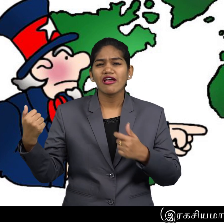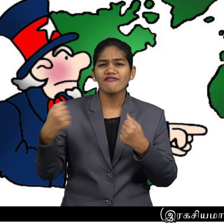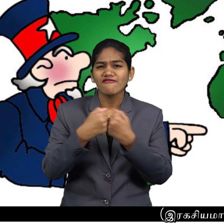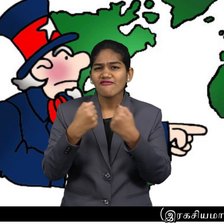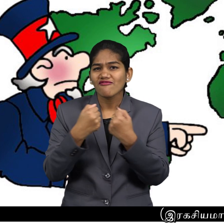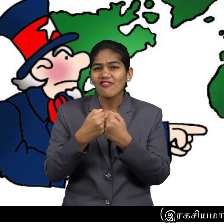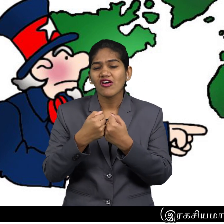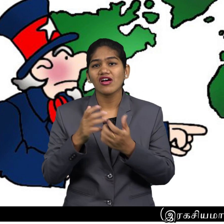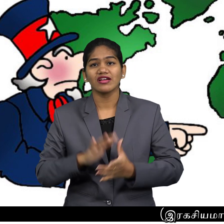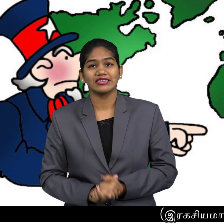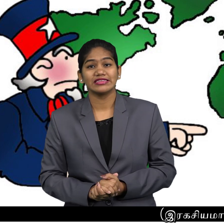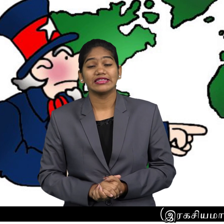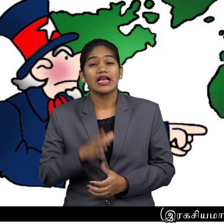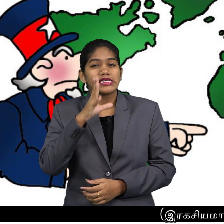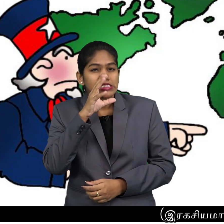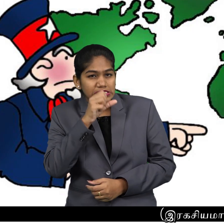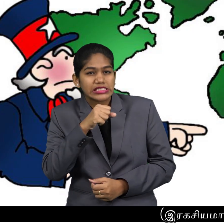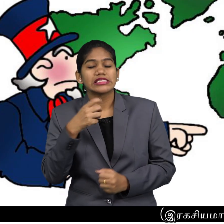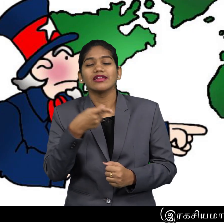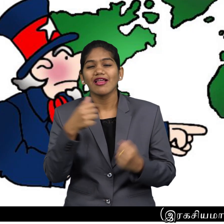ரகசியமாக போரிட்டது.